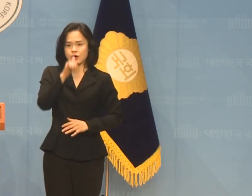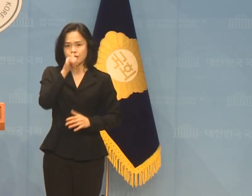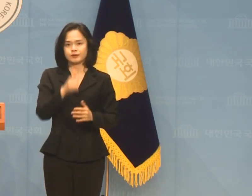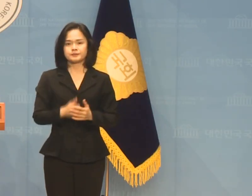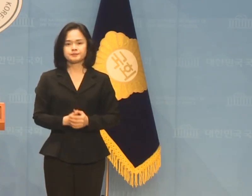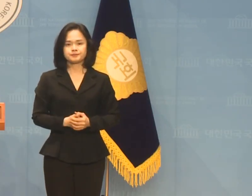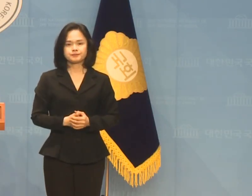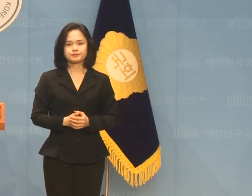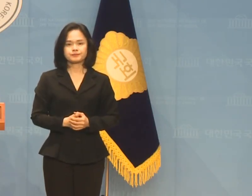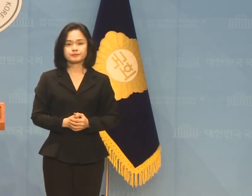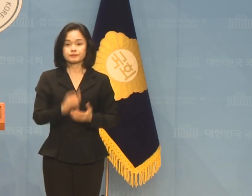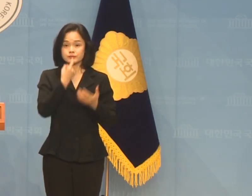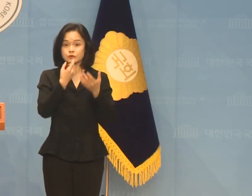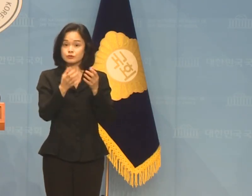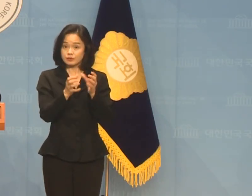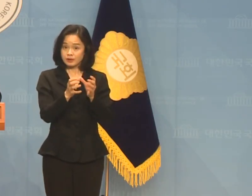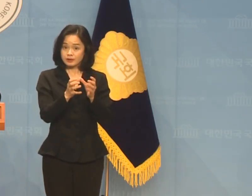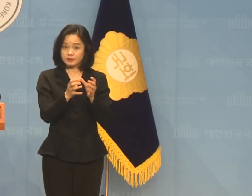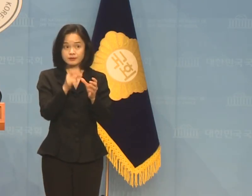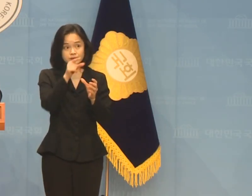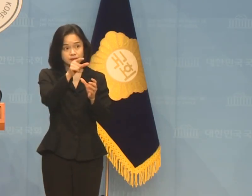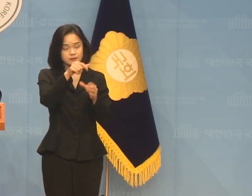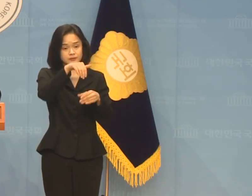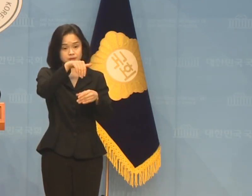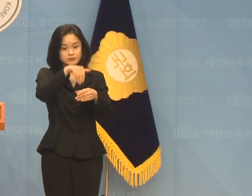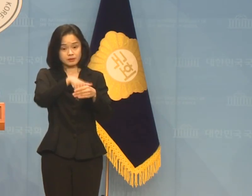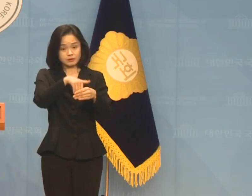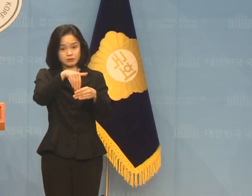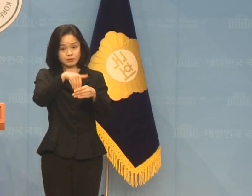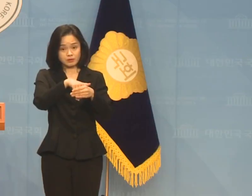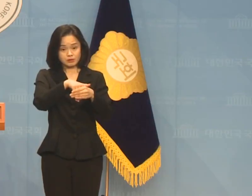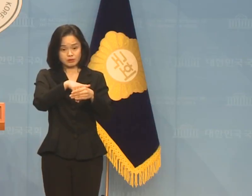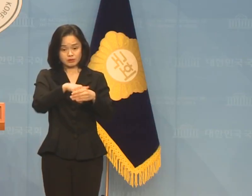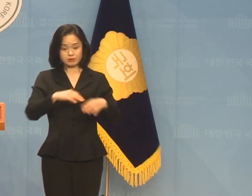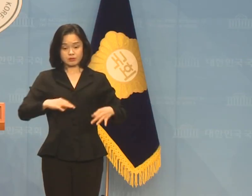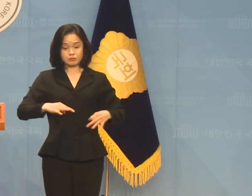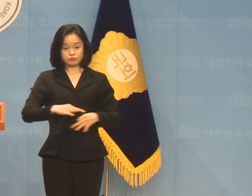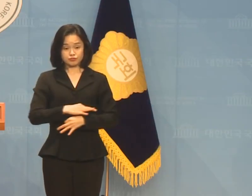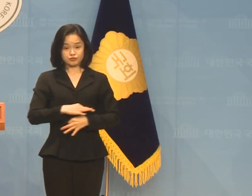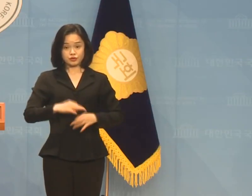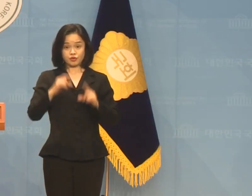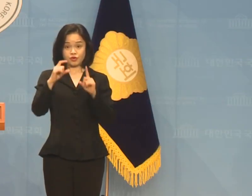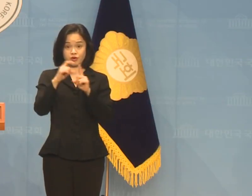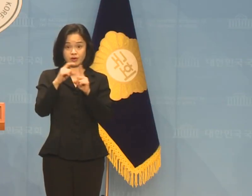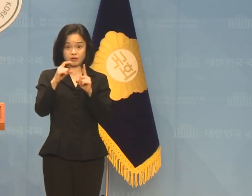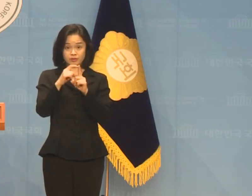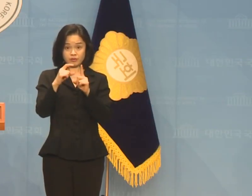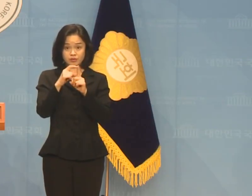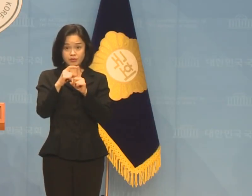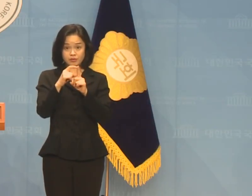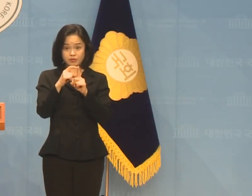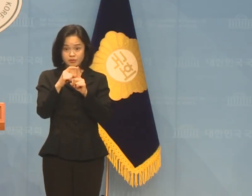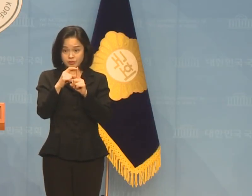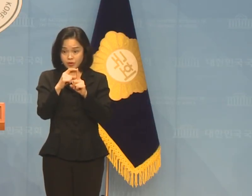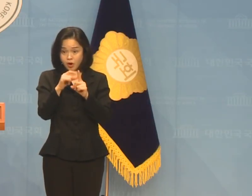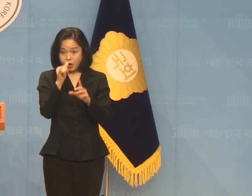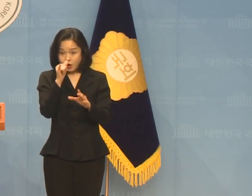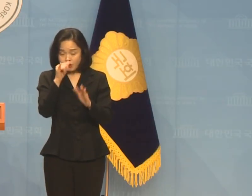부정선거라는 말만 해도 3년 이하의 징역에 처하는 그런 악법까지 발의를